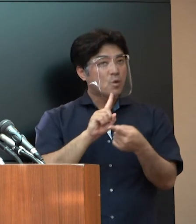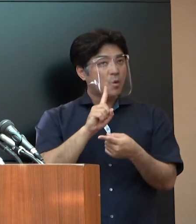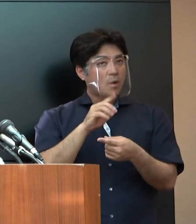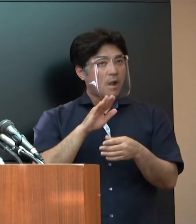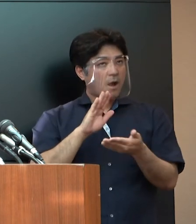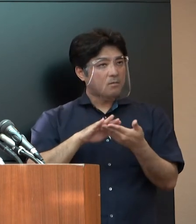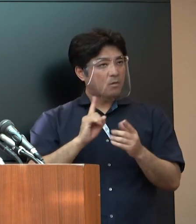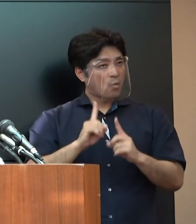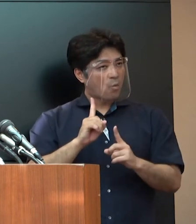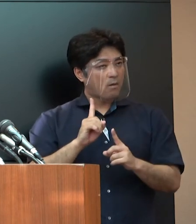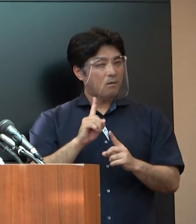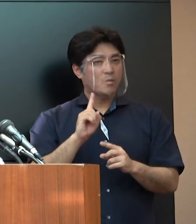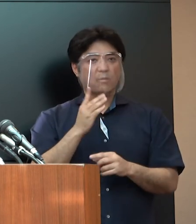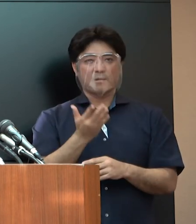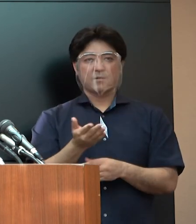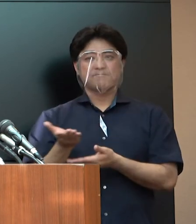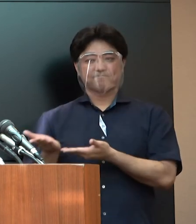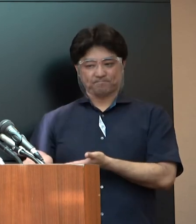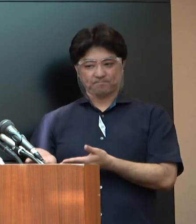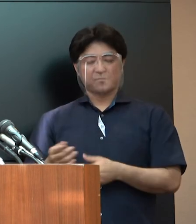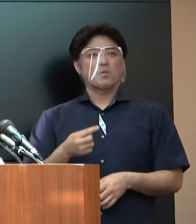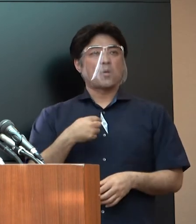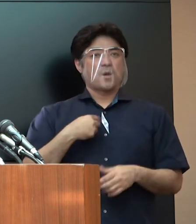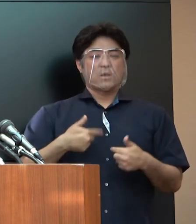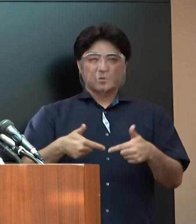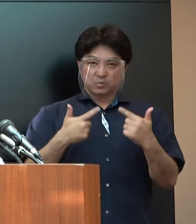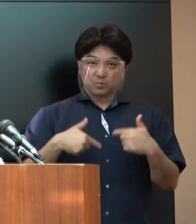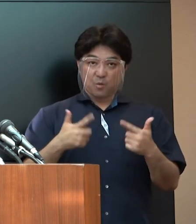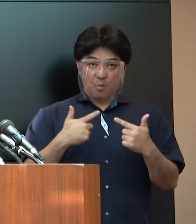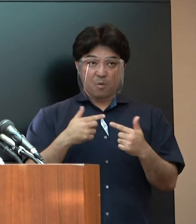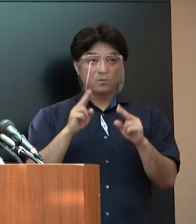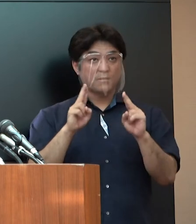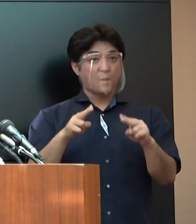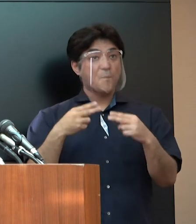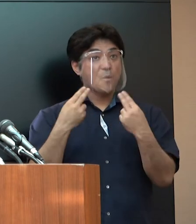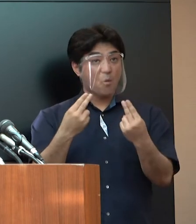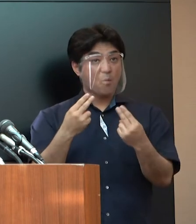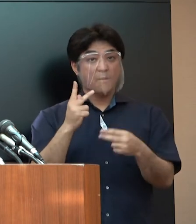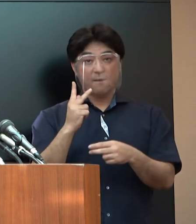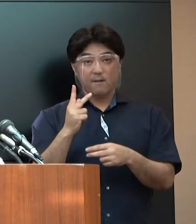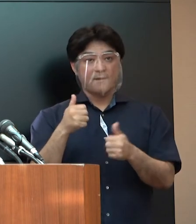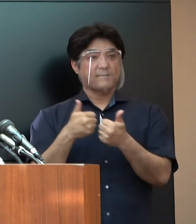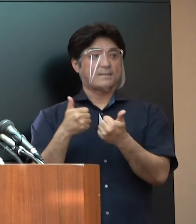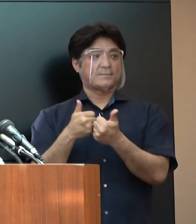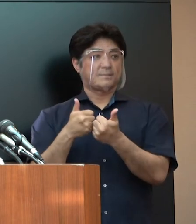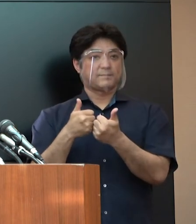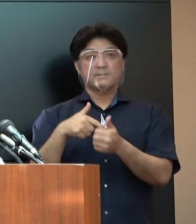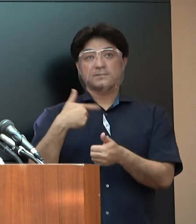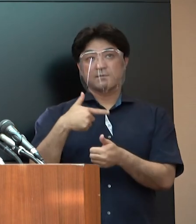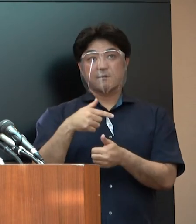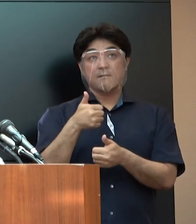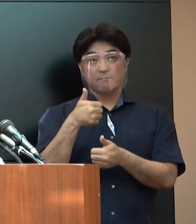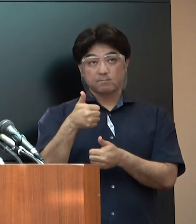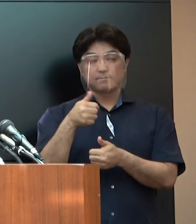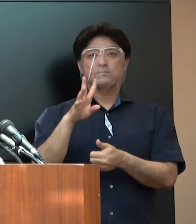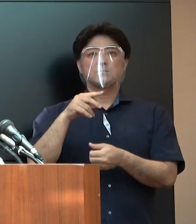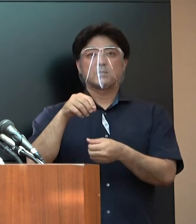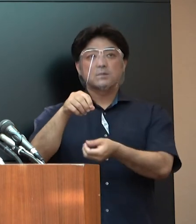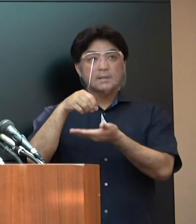伺いください。 はい、私は常に、専門家会議の先生方の意見や関